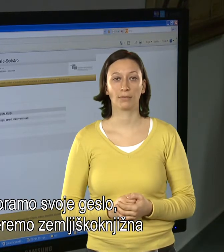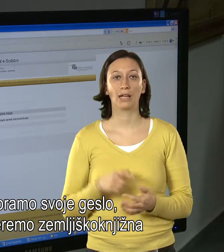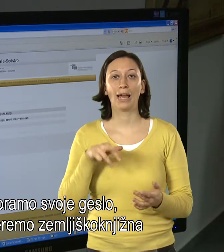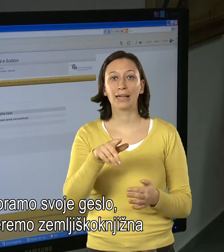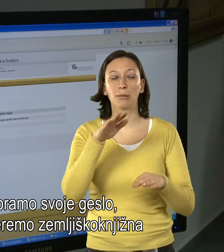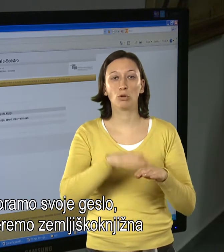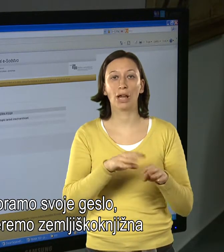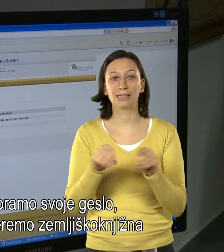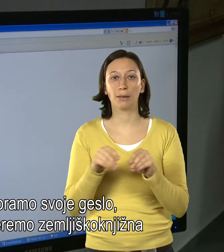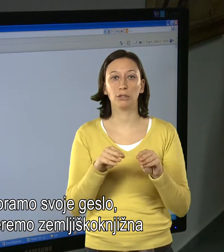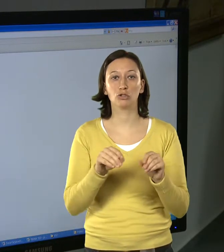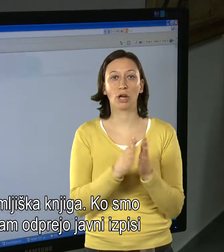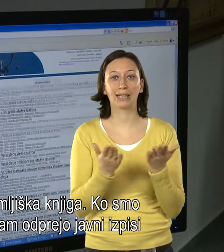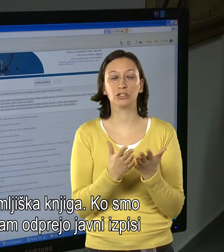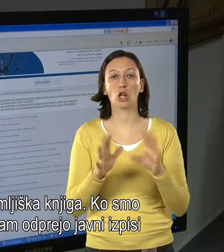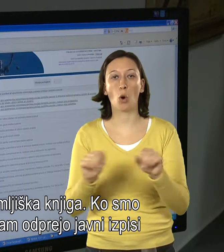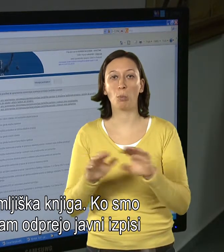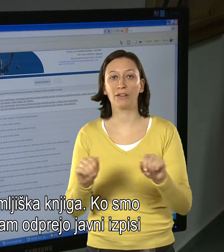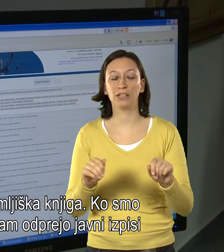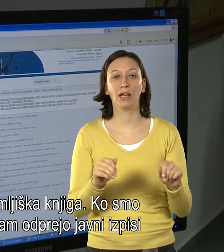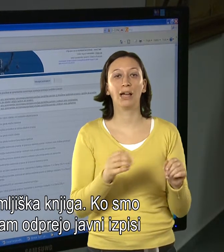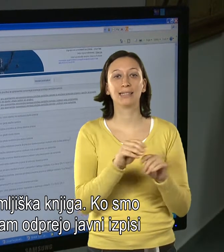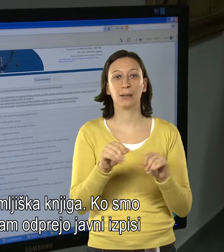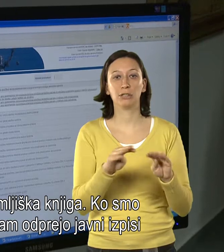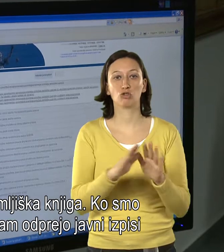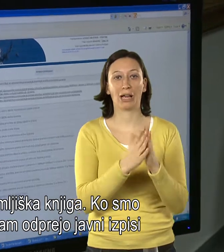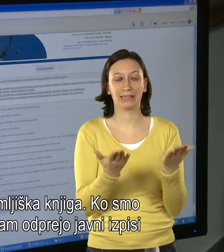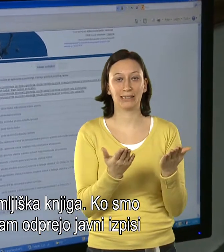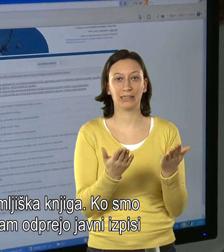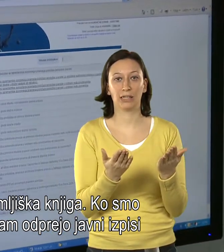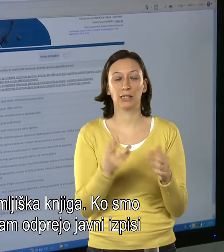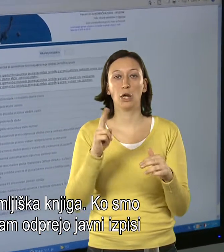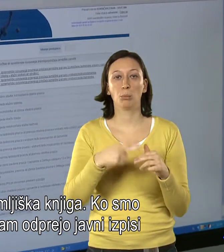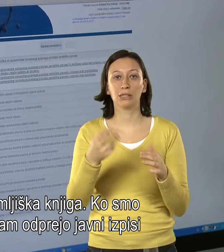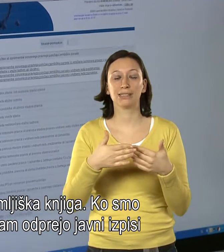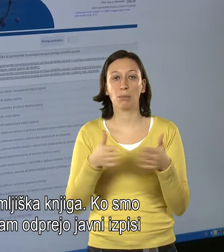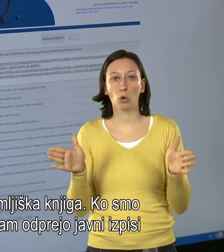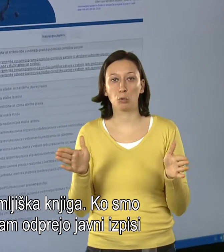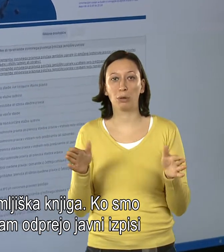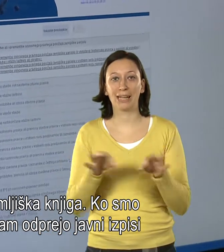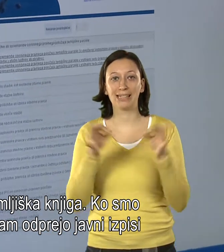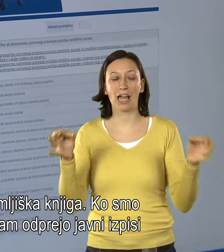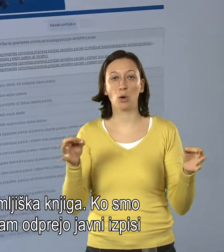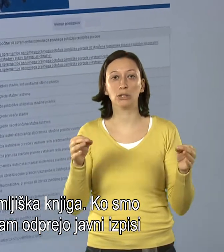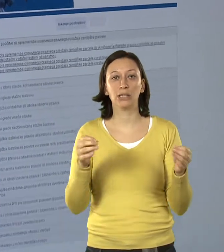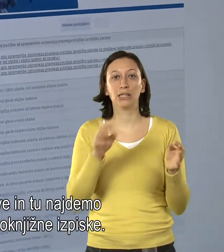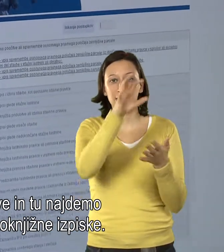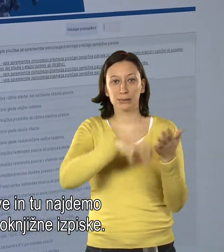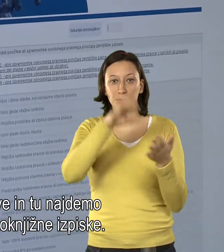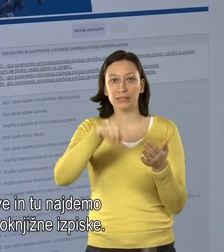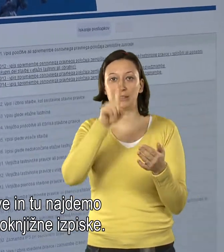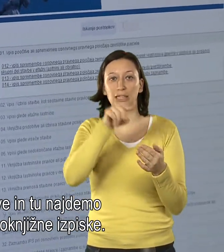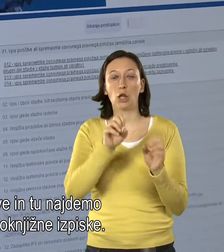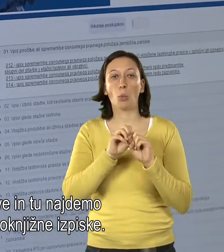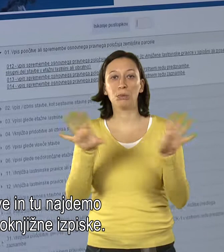Gremo na zemljiškoknjižna opravila, zemljiška knjiga. No, potem se pa odpre javni izpisi in objave. Tukaj so